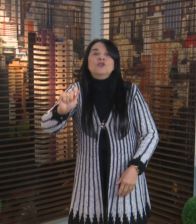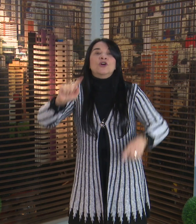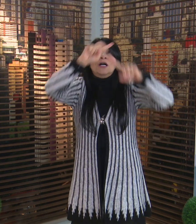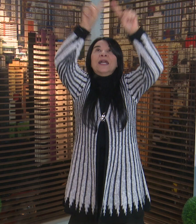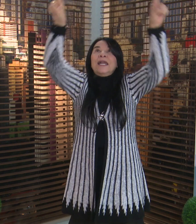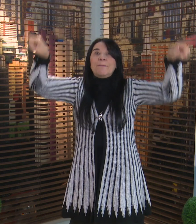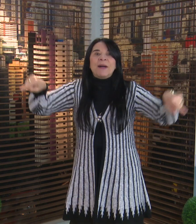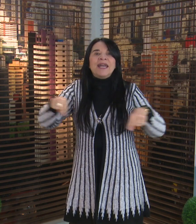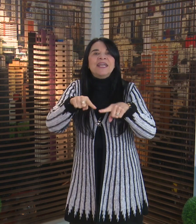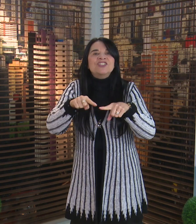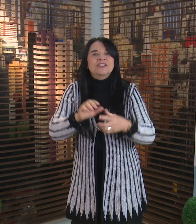escrito na parede.